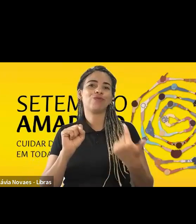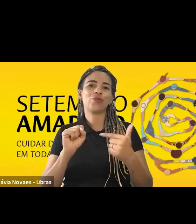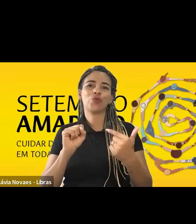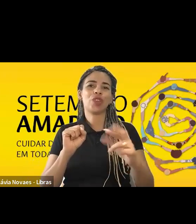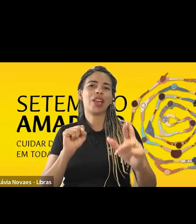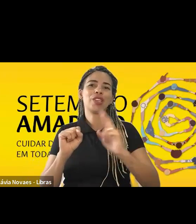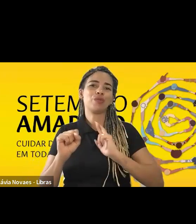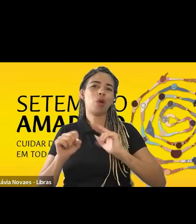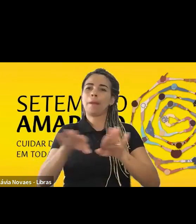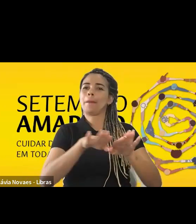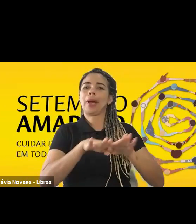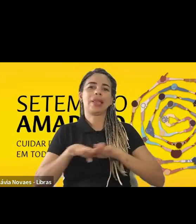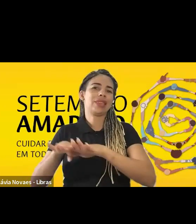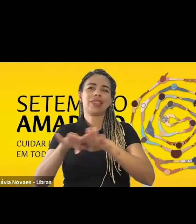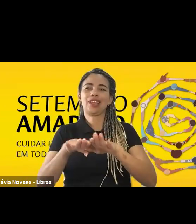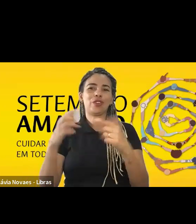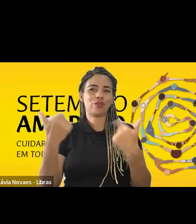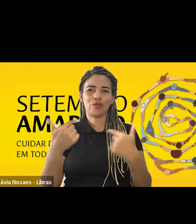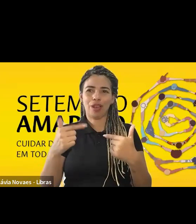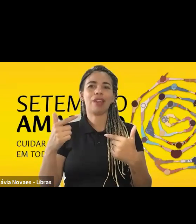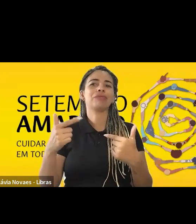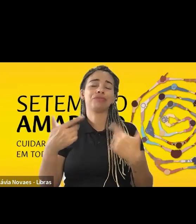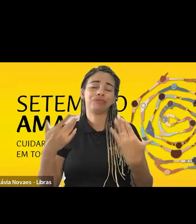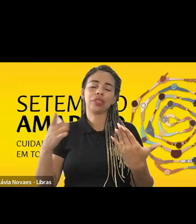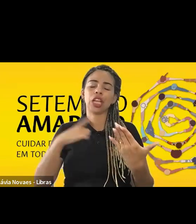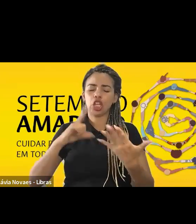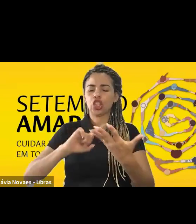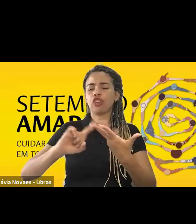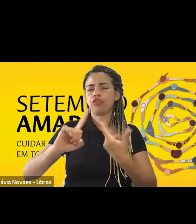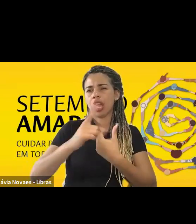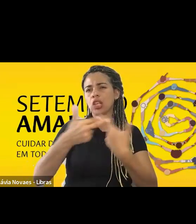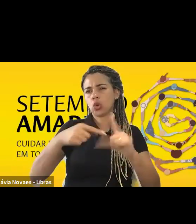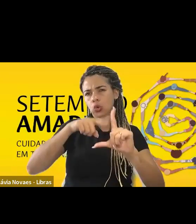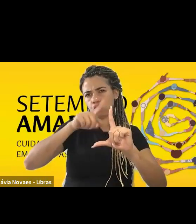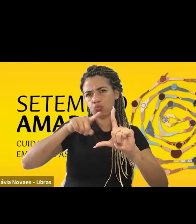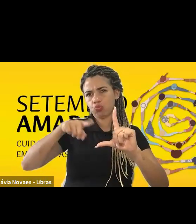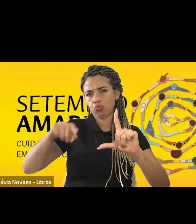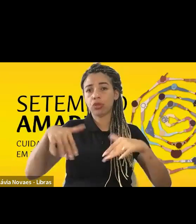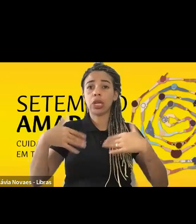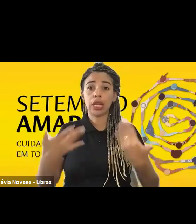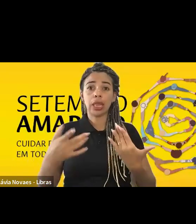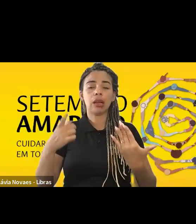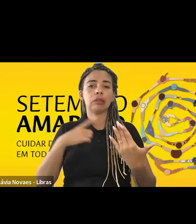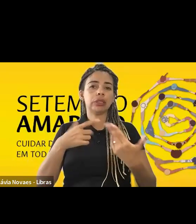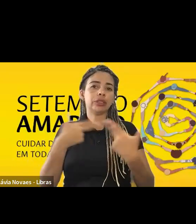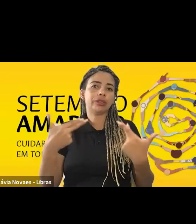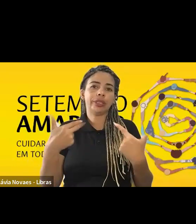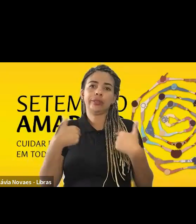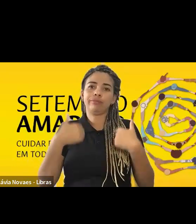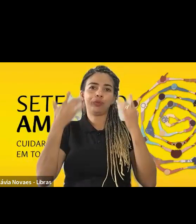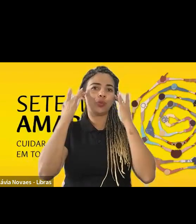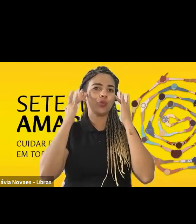porque muitas variáveis estão em torno disso. Então, há uma imprevisibilidade, há